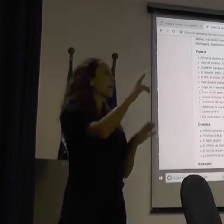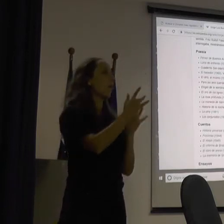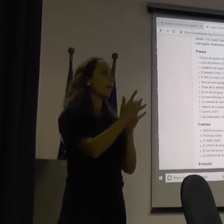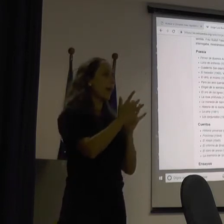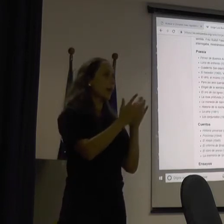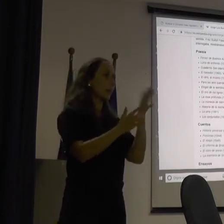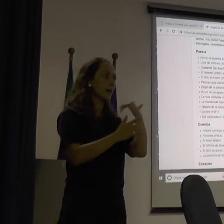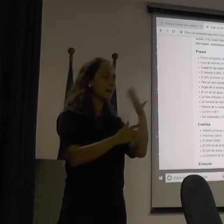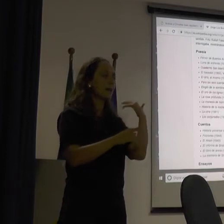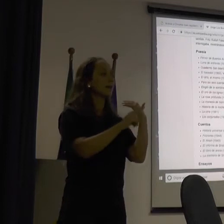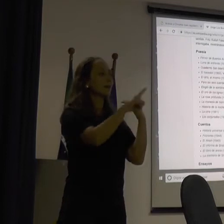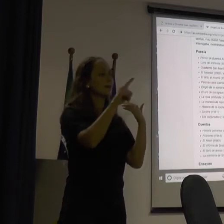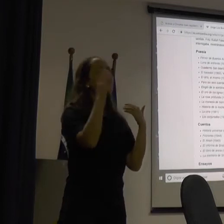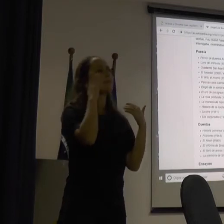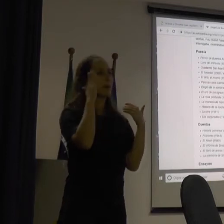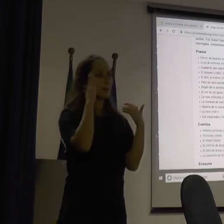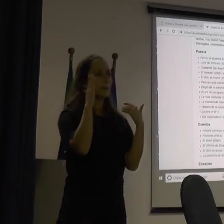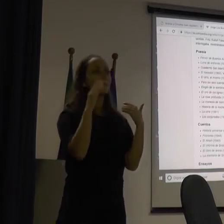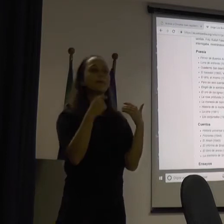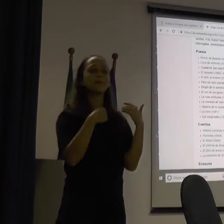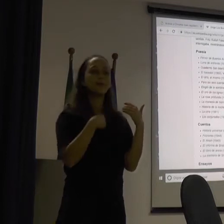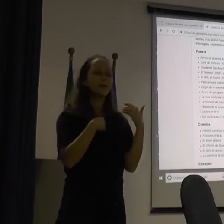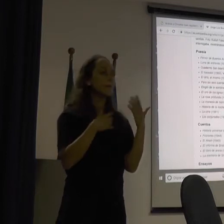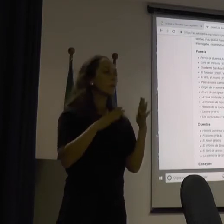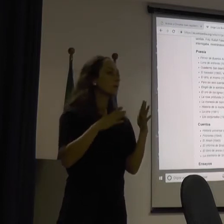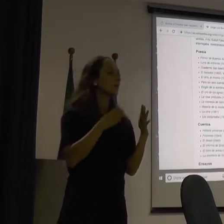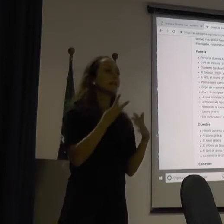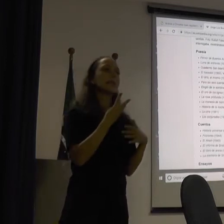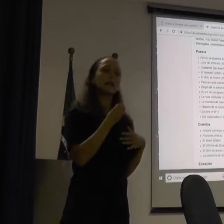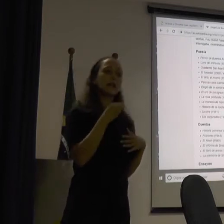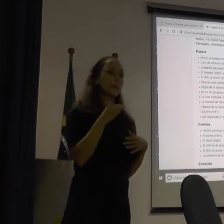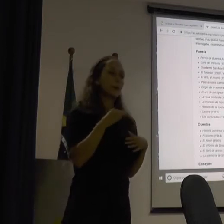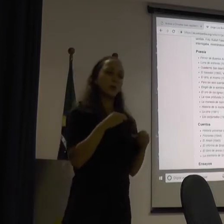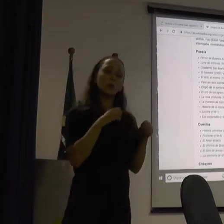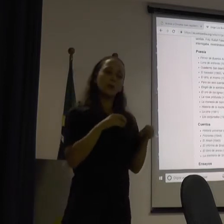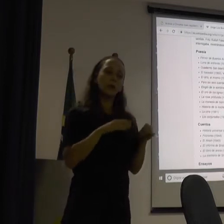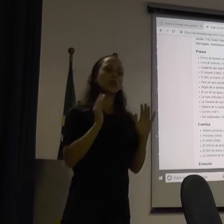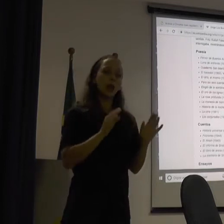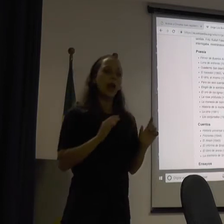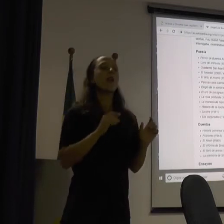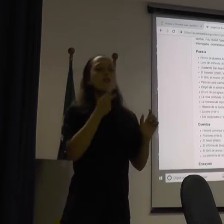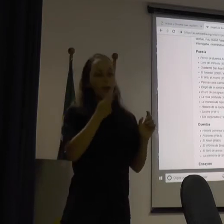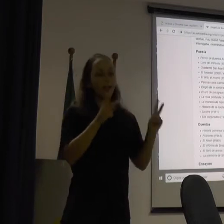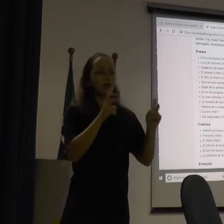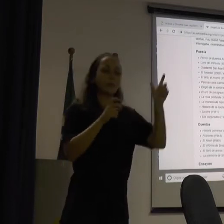sabe que era meia hora e já o Borges aparecia, né? E